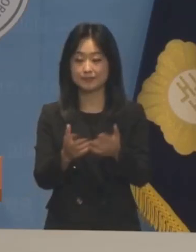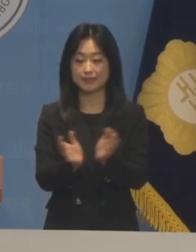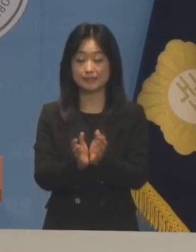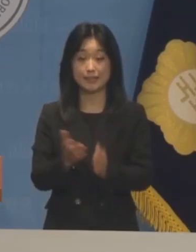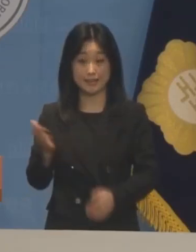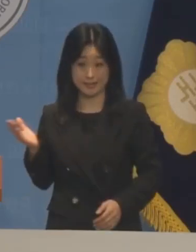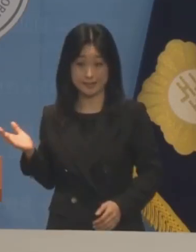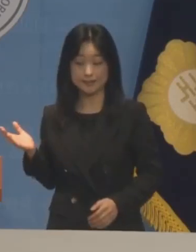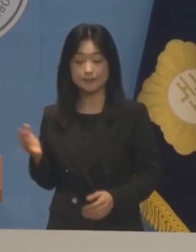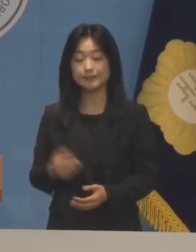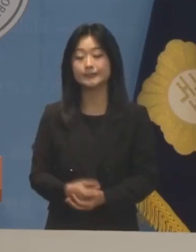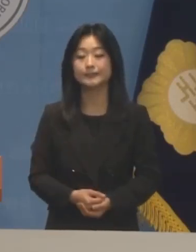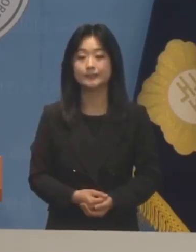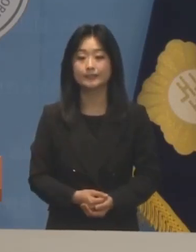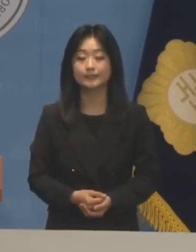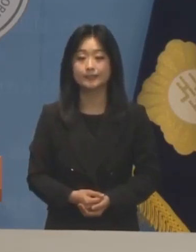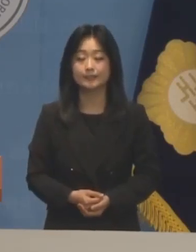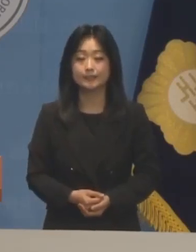단체에서는